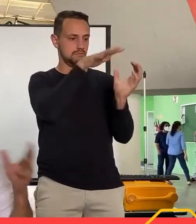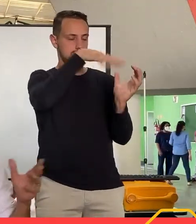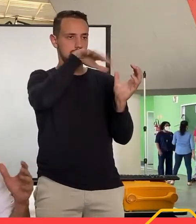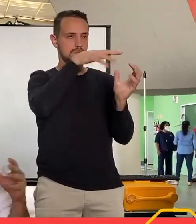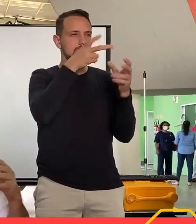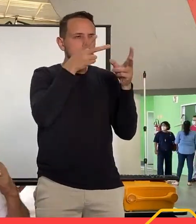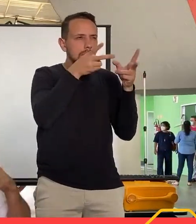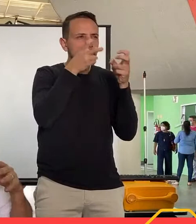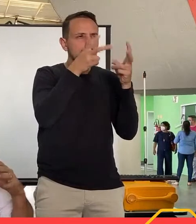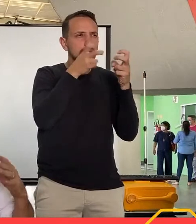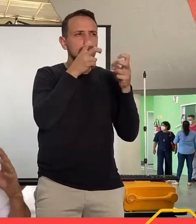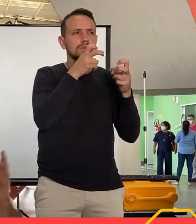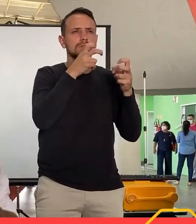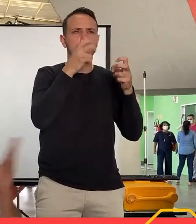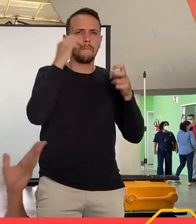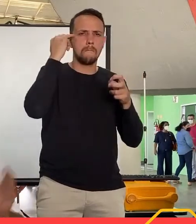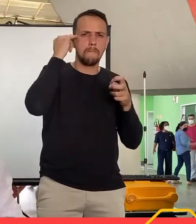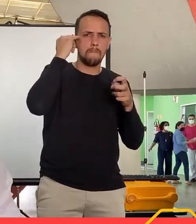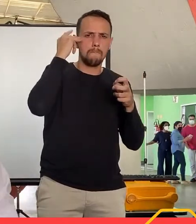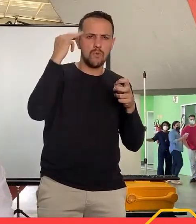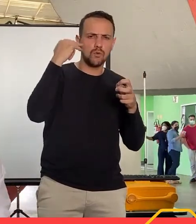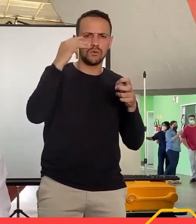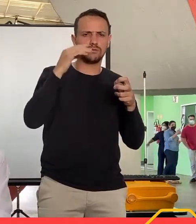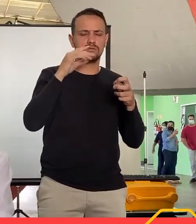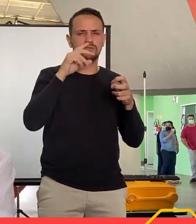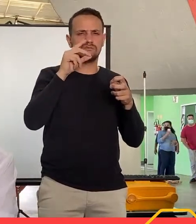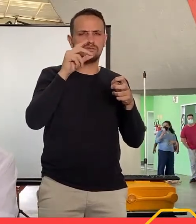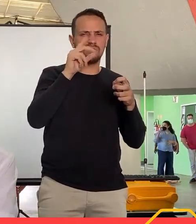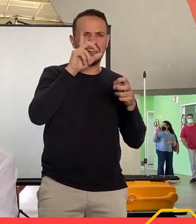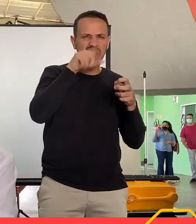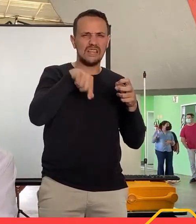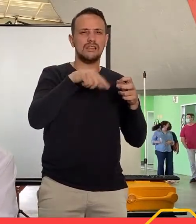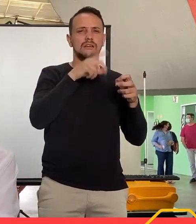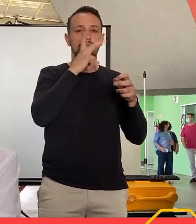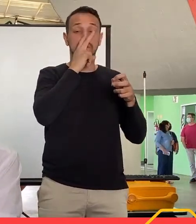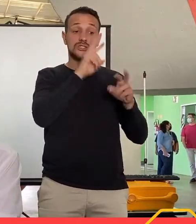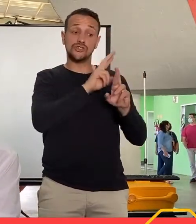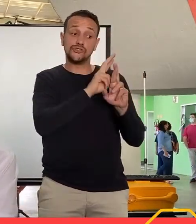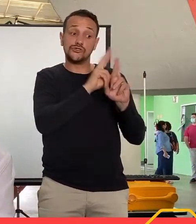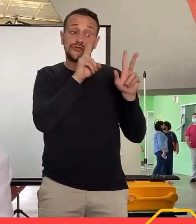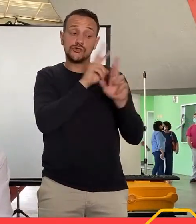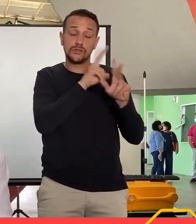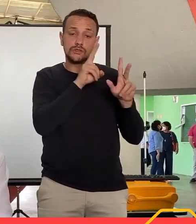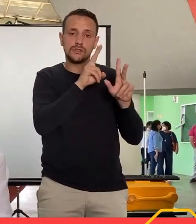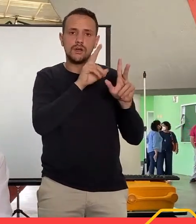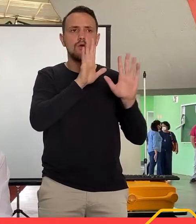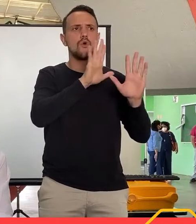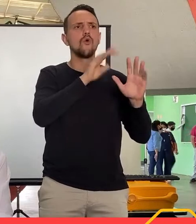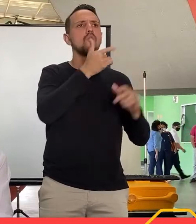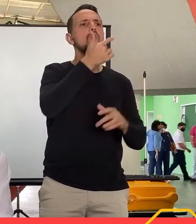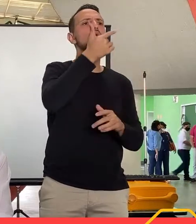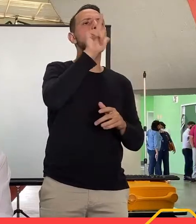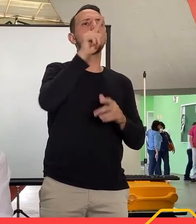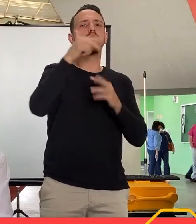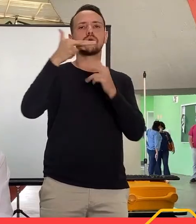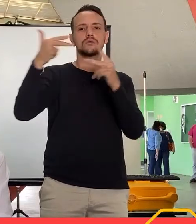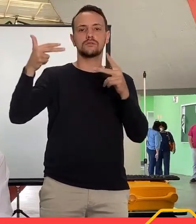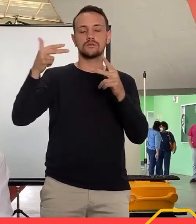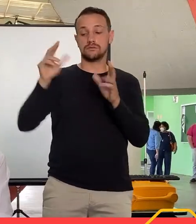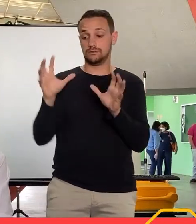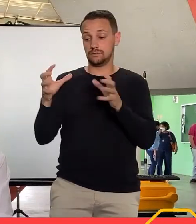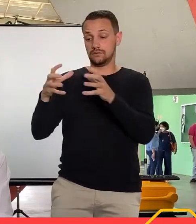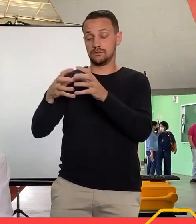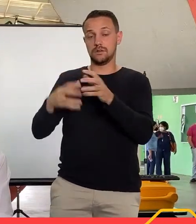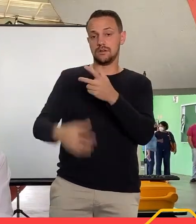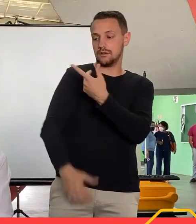visão moral exótica, né, de que isso... Outra coisa é você dizer que a vacina